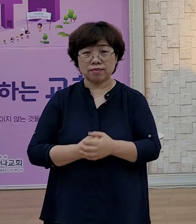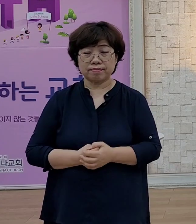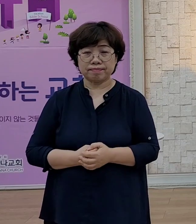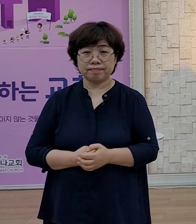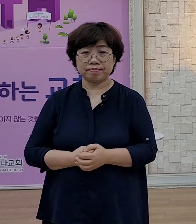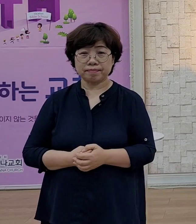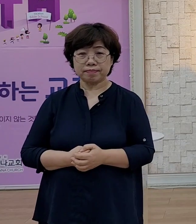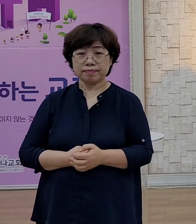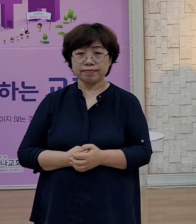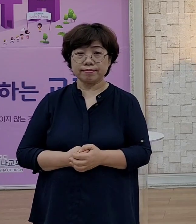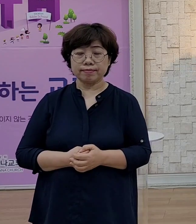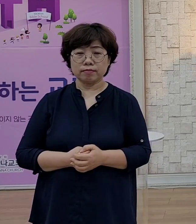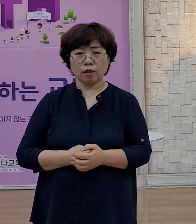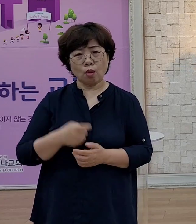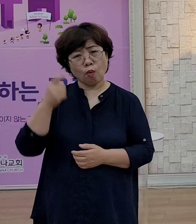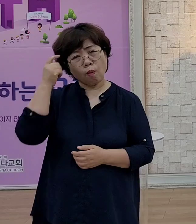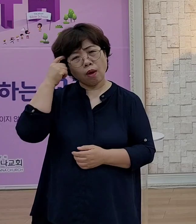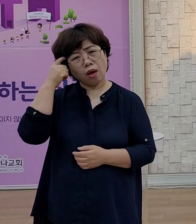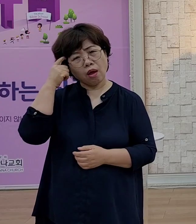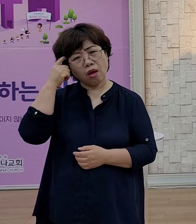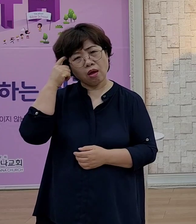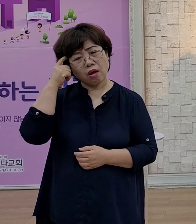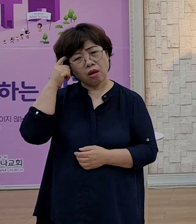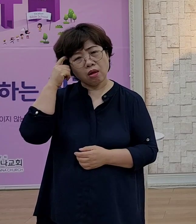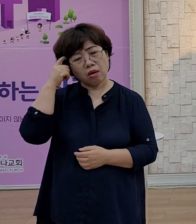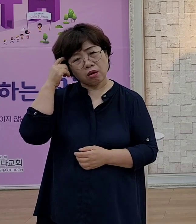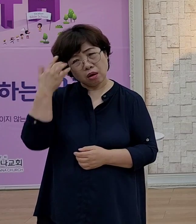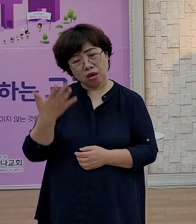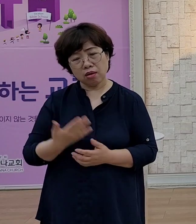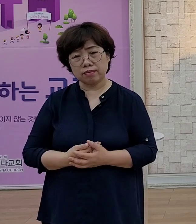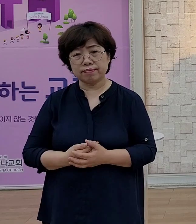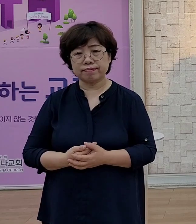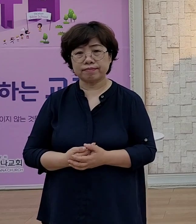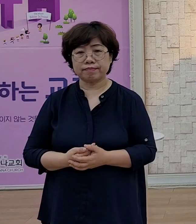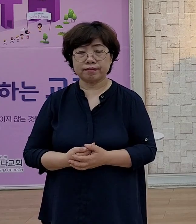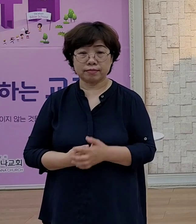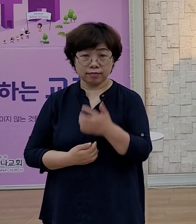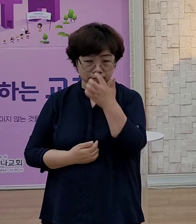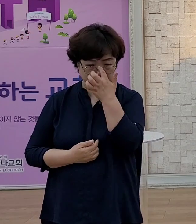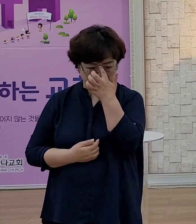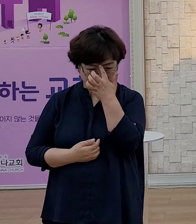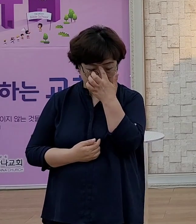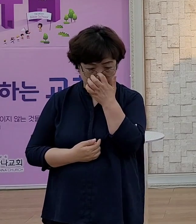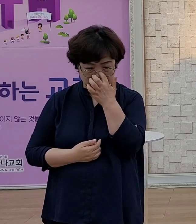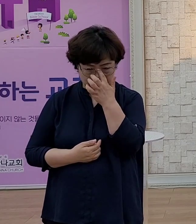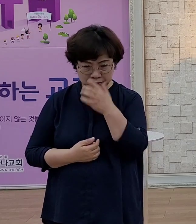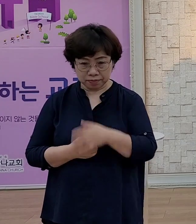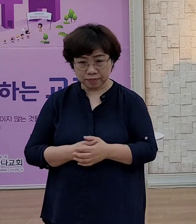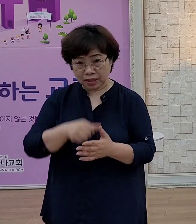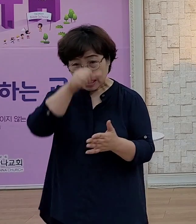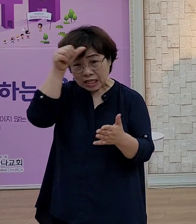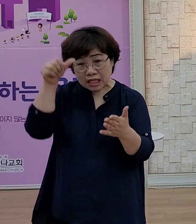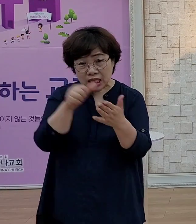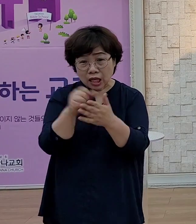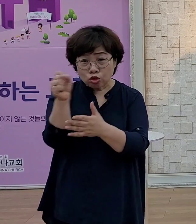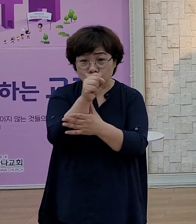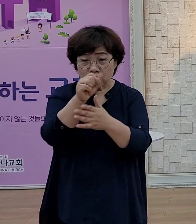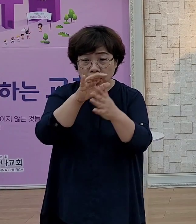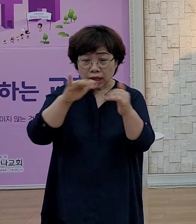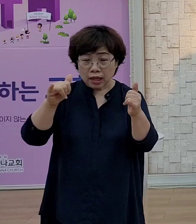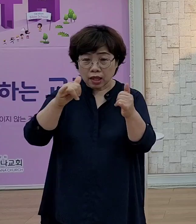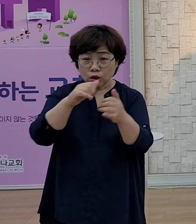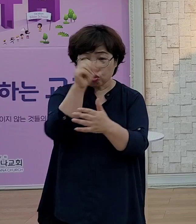있다라는 것입니다. 왜 그럴까? 아니, 우리가 아까 제가 인생의 그 운전대를 하나님께 맡겼다고 했지